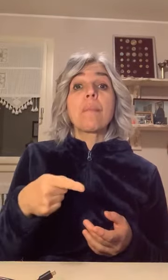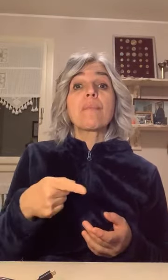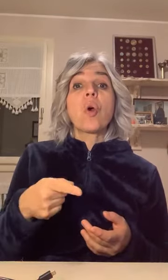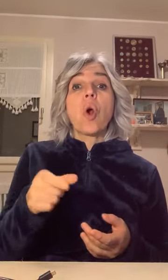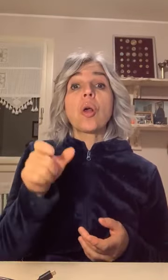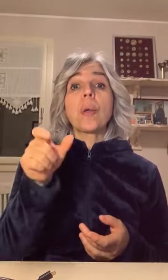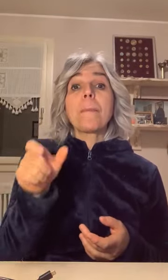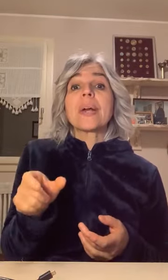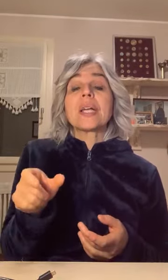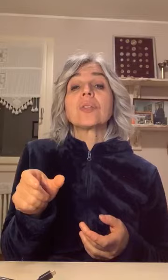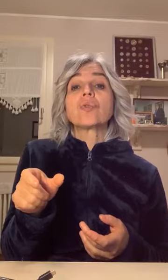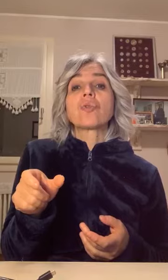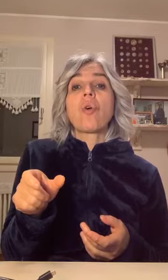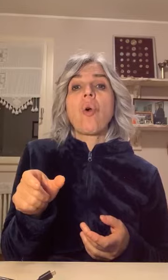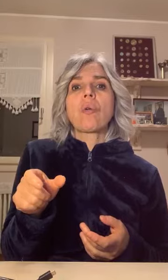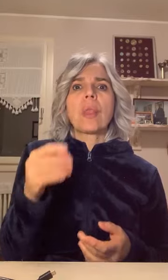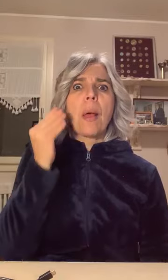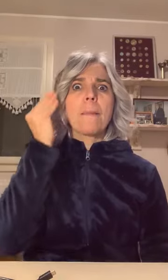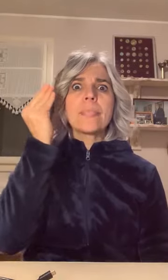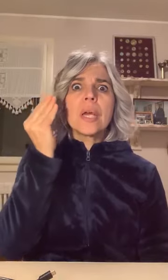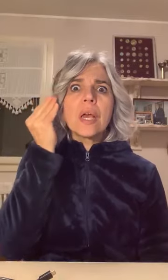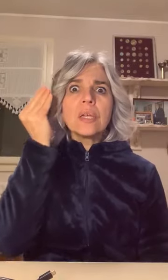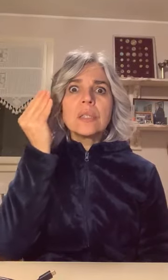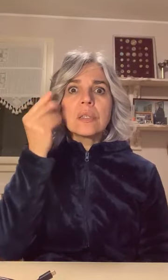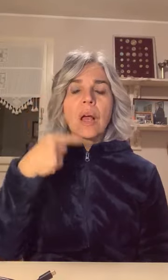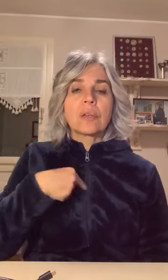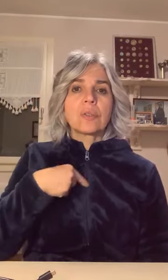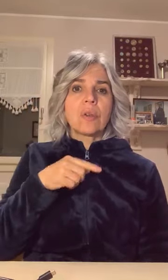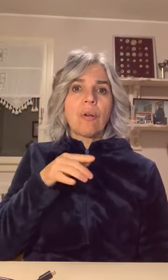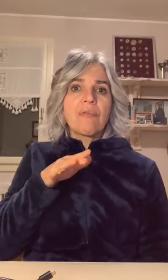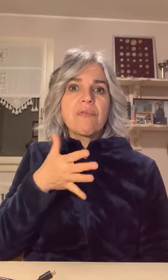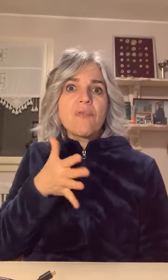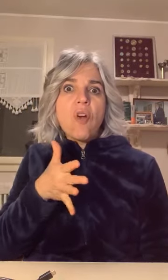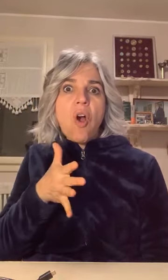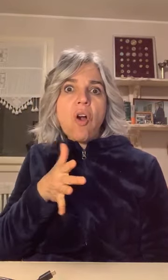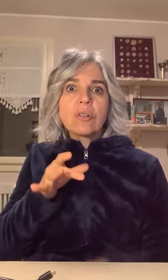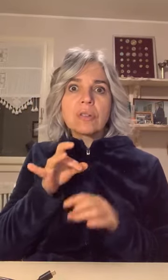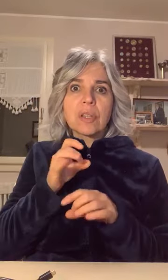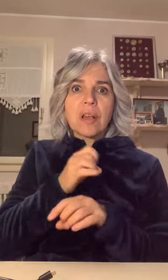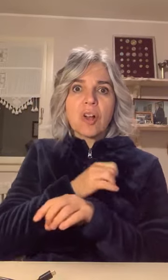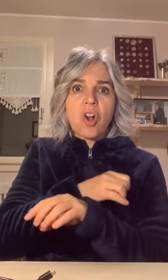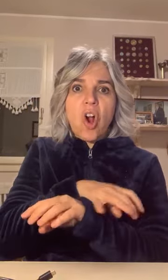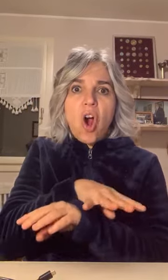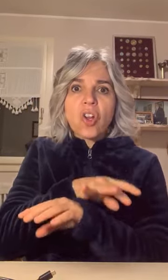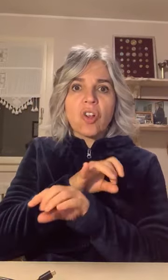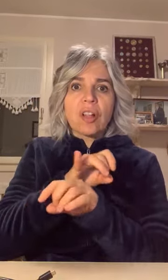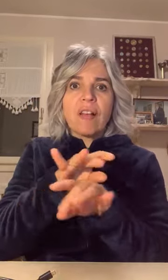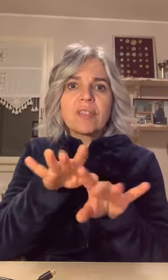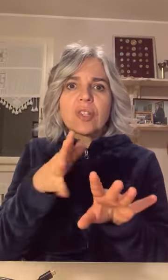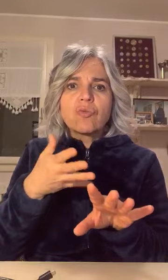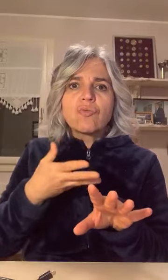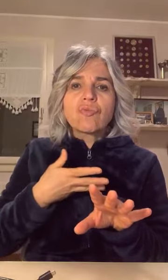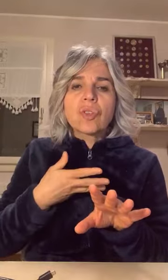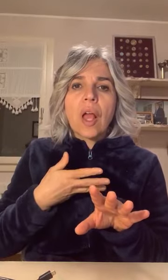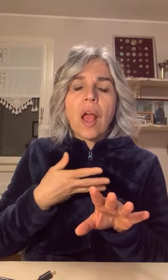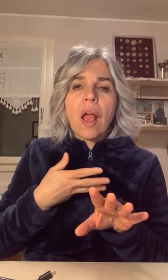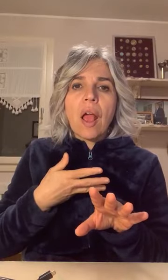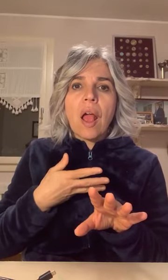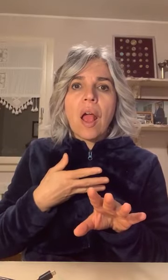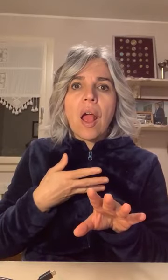il coronavirus e si impicca davanti alla tomba di sua madre per paura di poter contagiare la famiglia. Un uomo